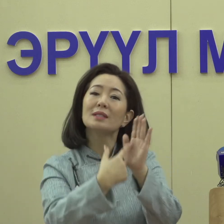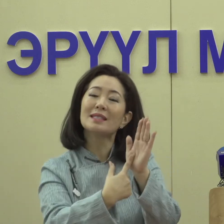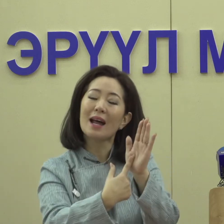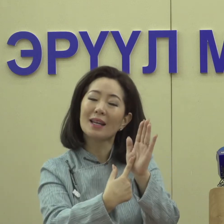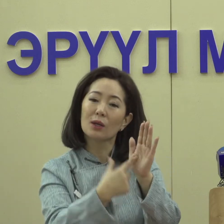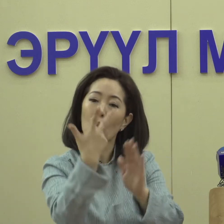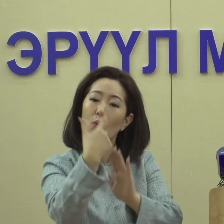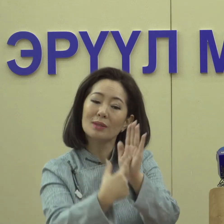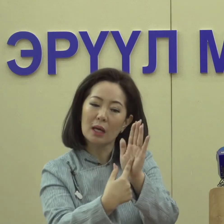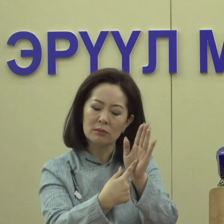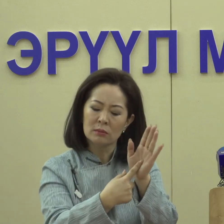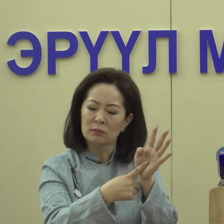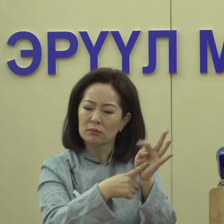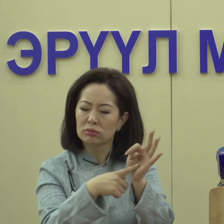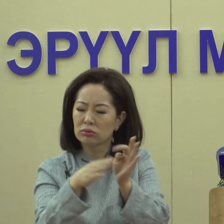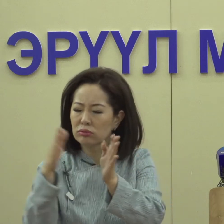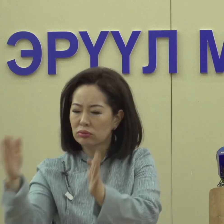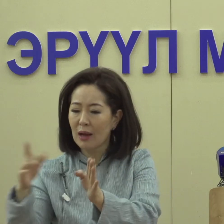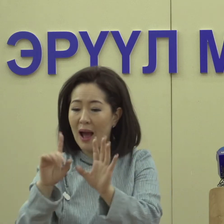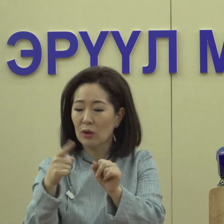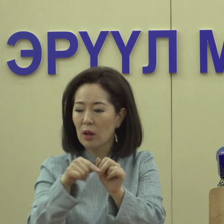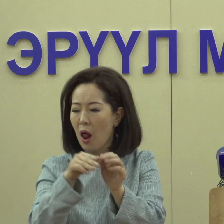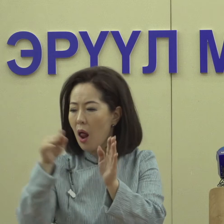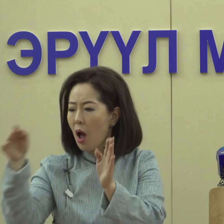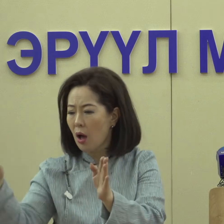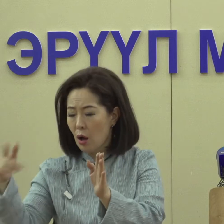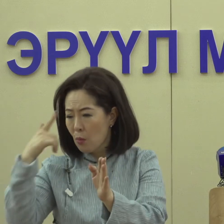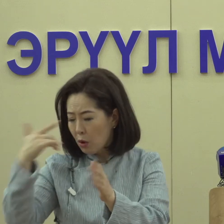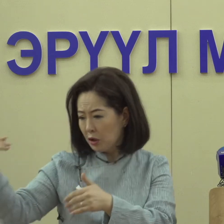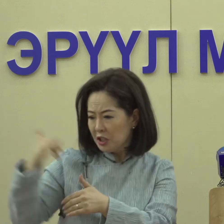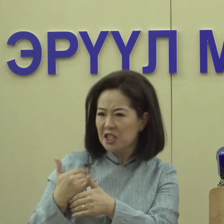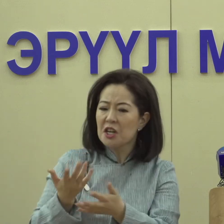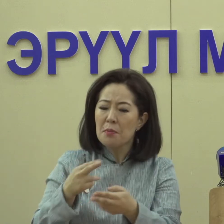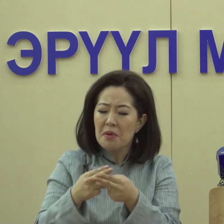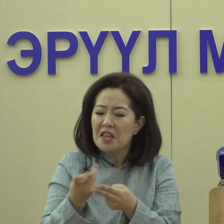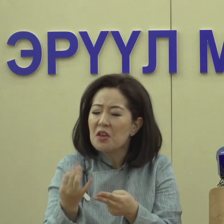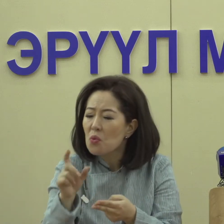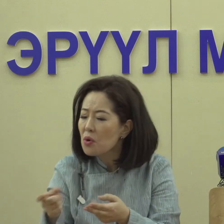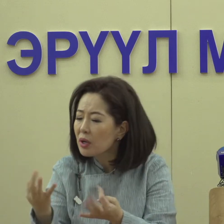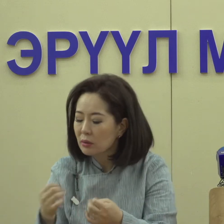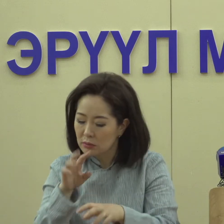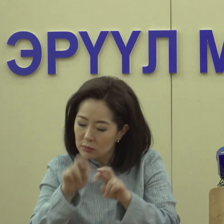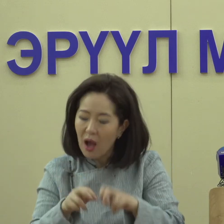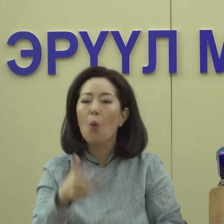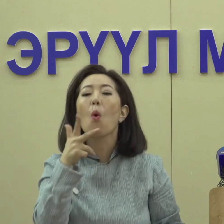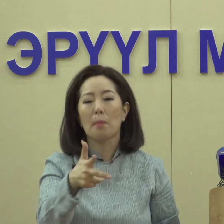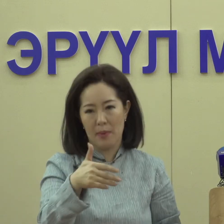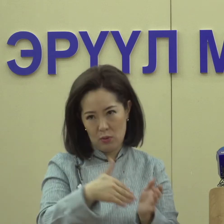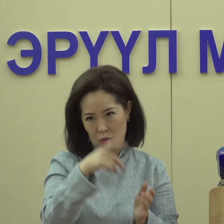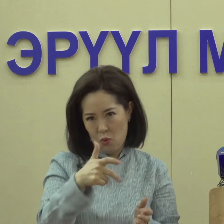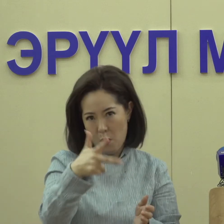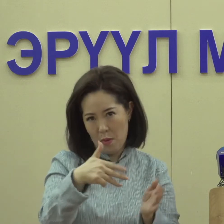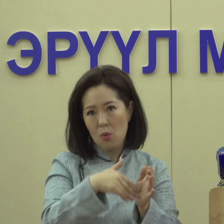хүртэл Монгол улсад зорших билетээ бичүүлээд байгаа мэдээлэлийг бас авлаа. Тэгэхээр өнөөдрийн байдлаар бүгд амжилттай